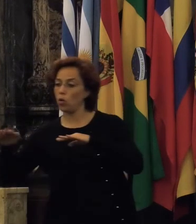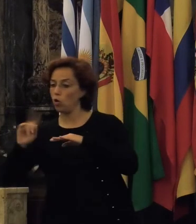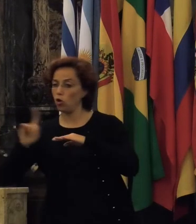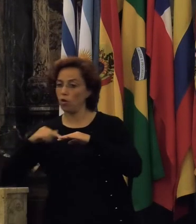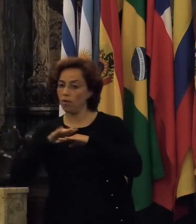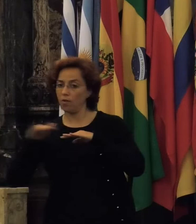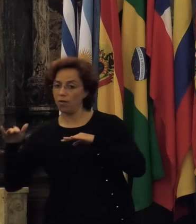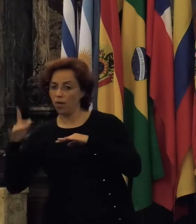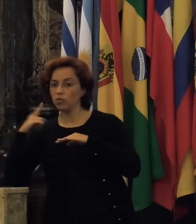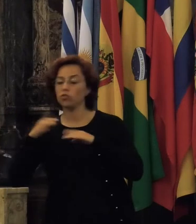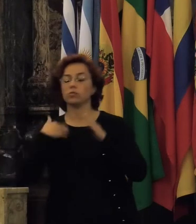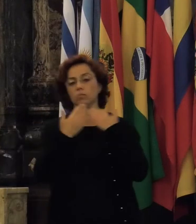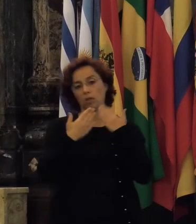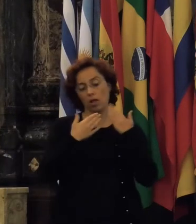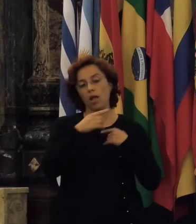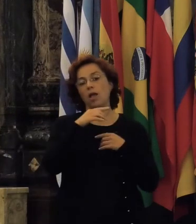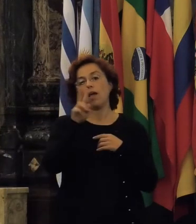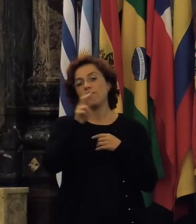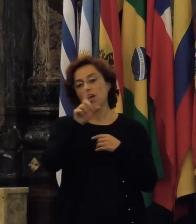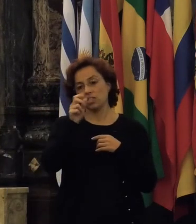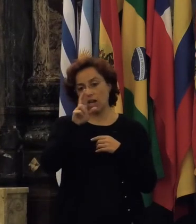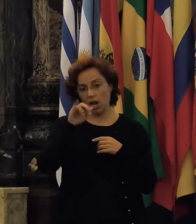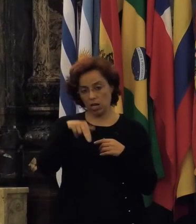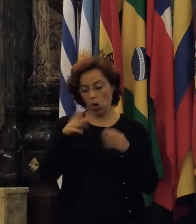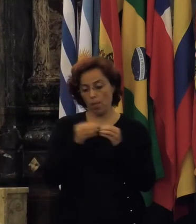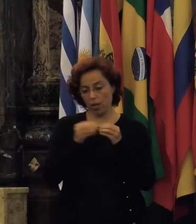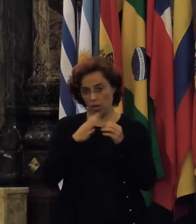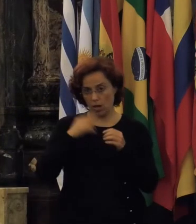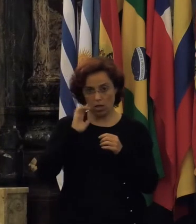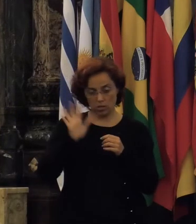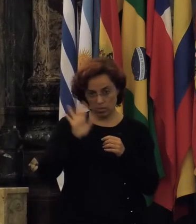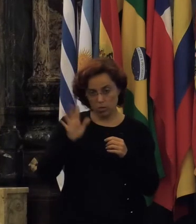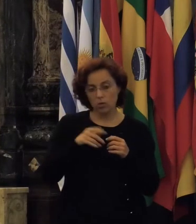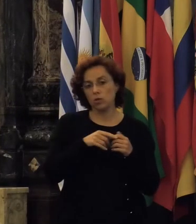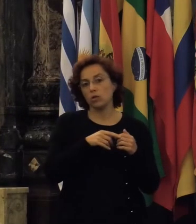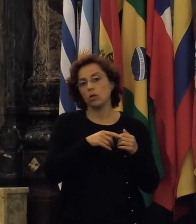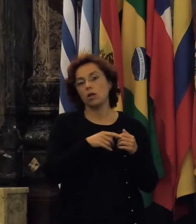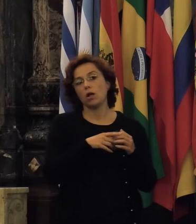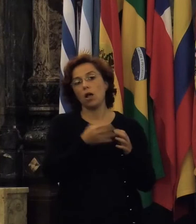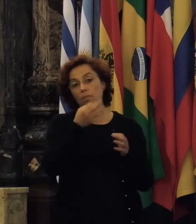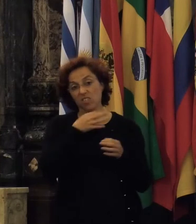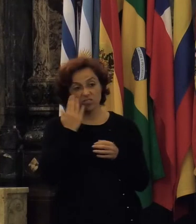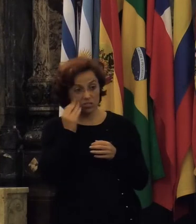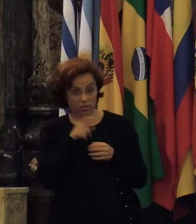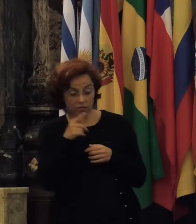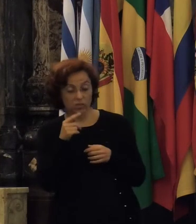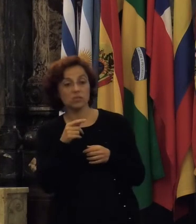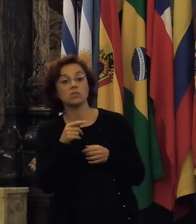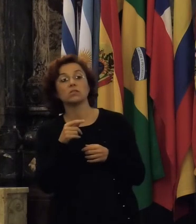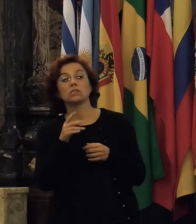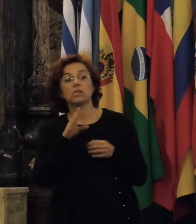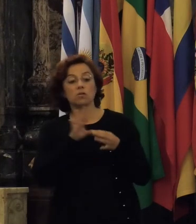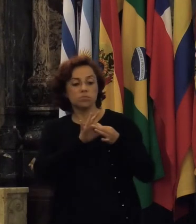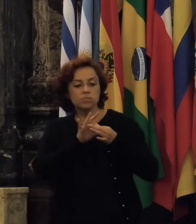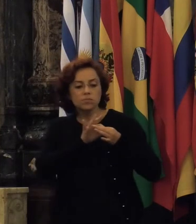En diálogo con Silvana Ballarín, compañera de Aventuras, dice, ¿sabes una cosa? La